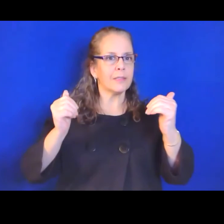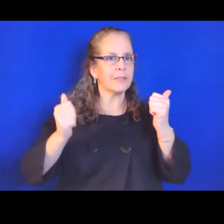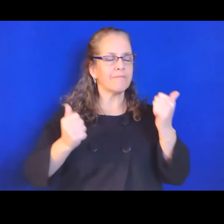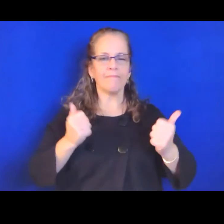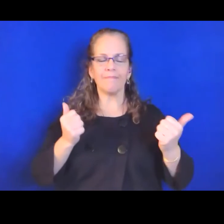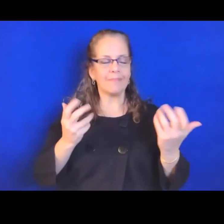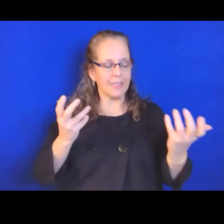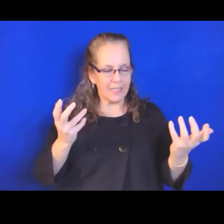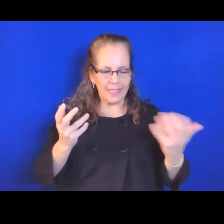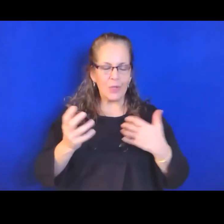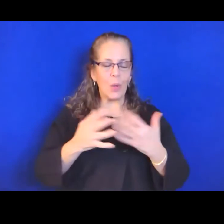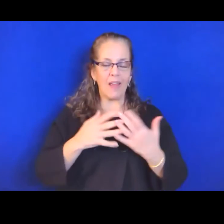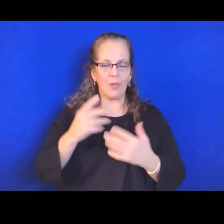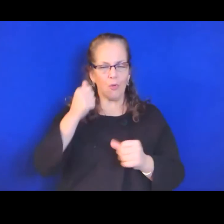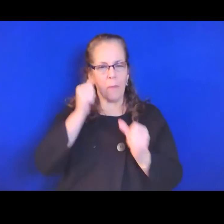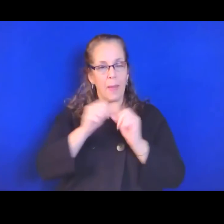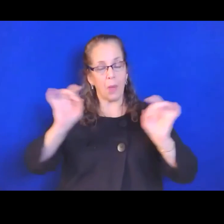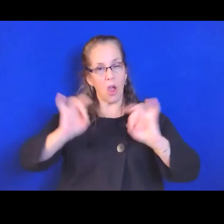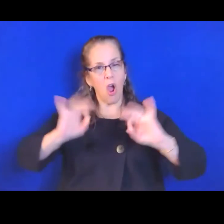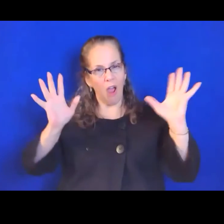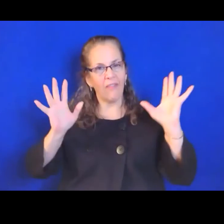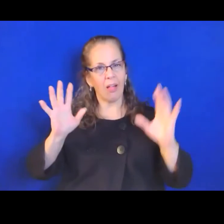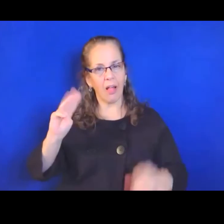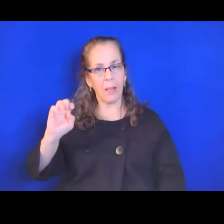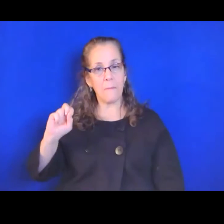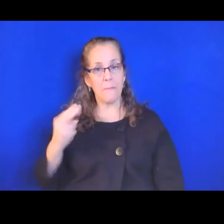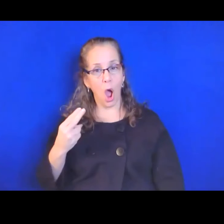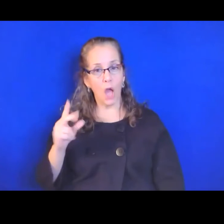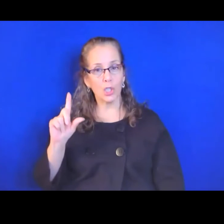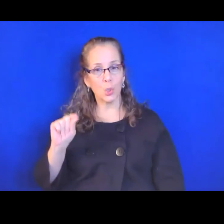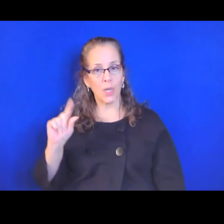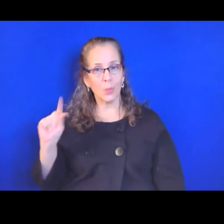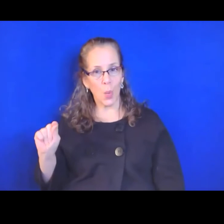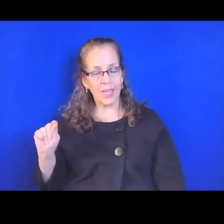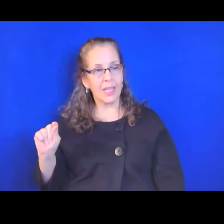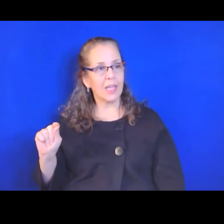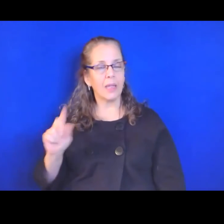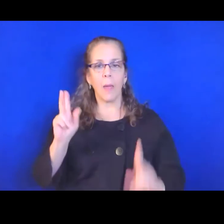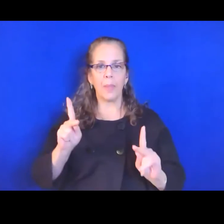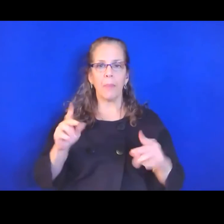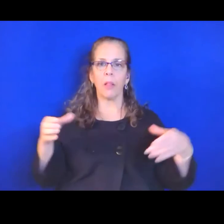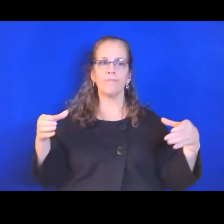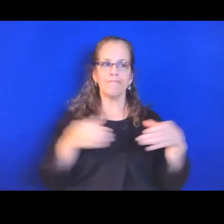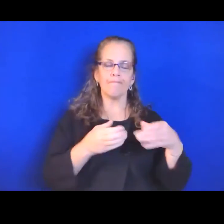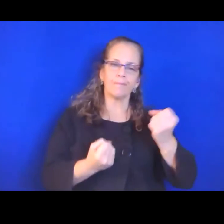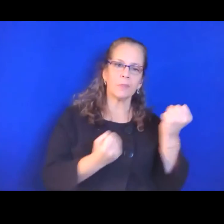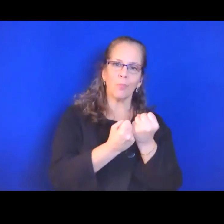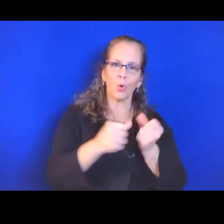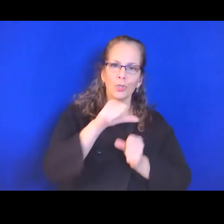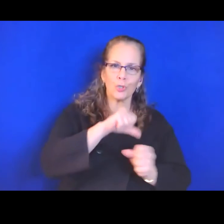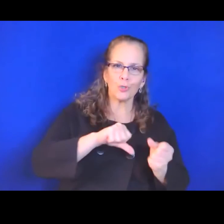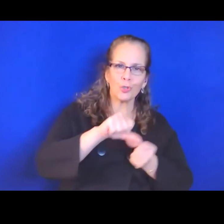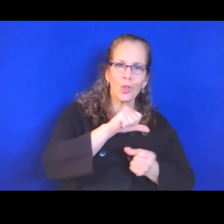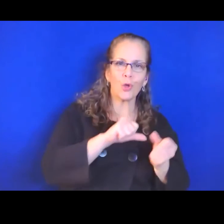的市民，包括在去年三月四月的时